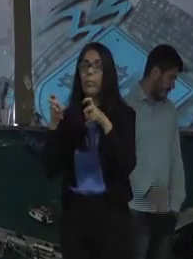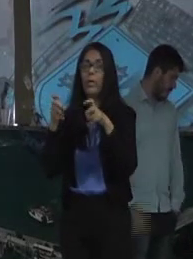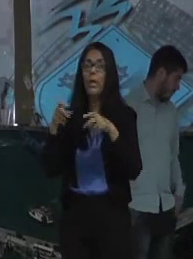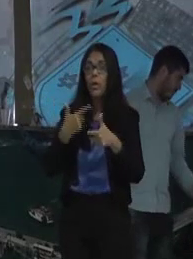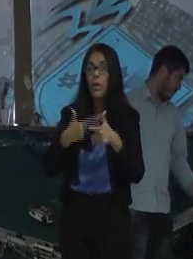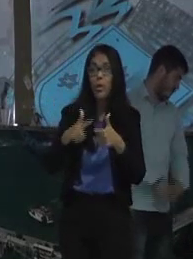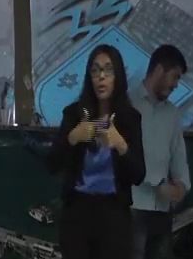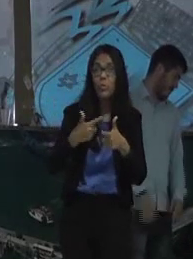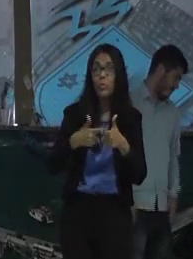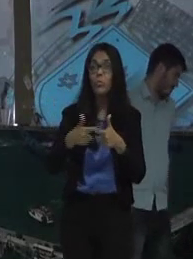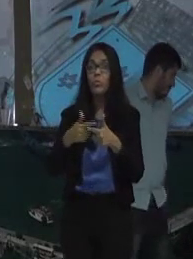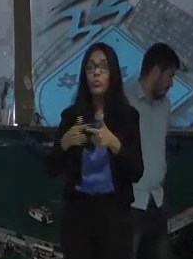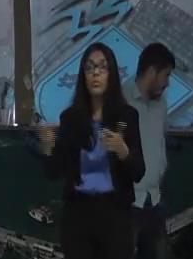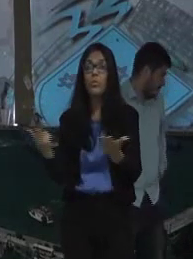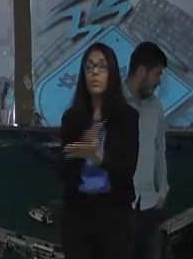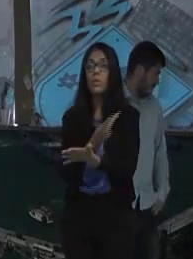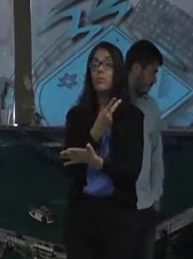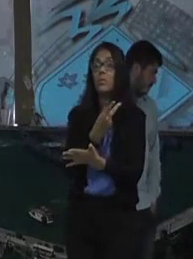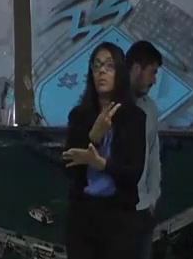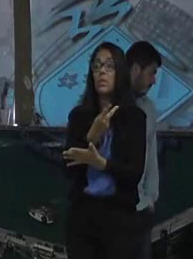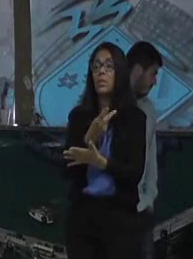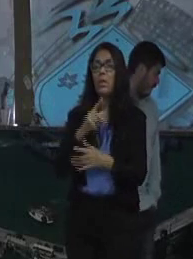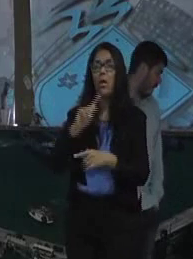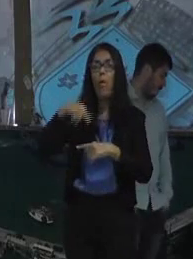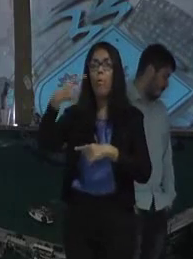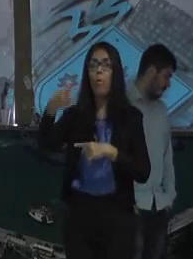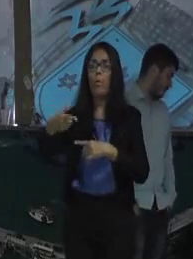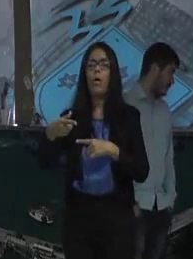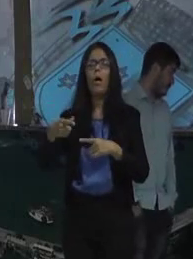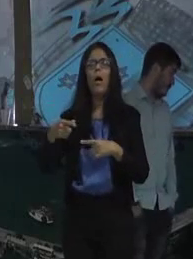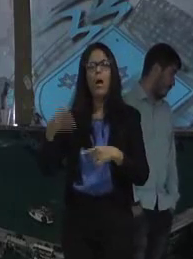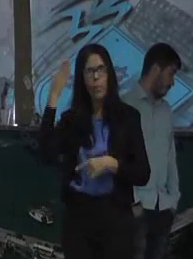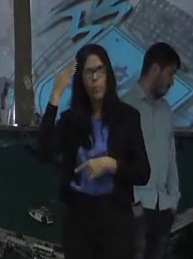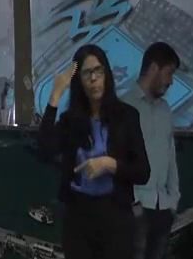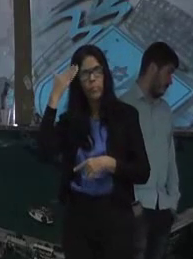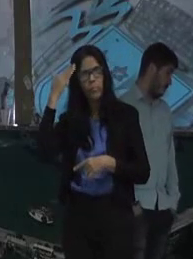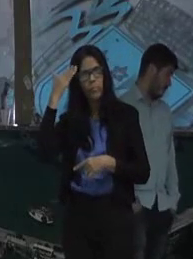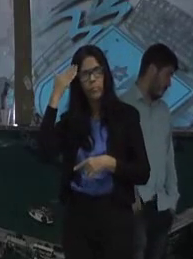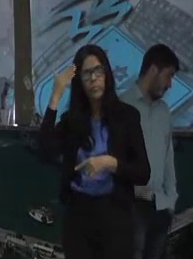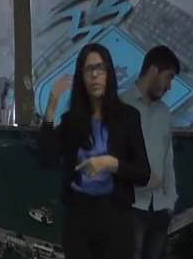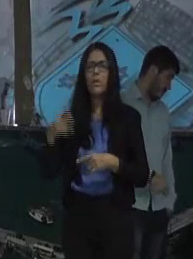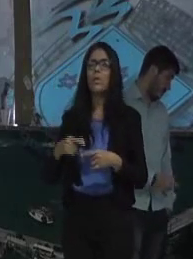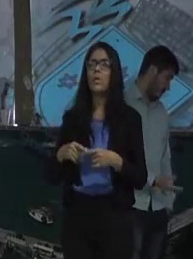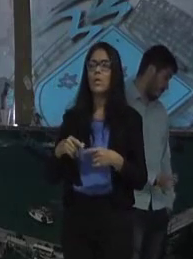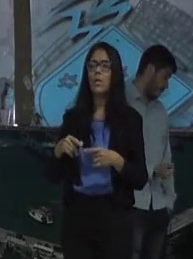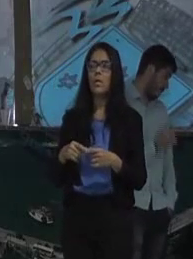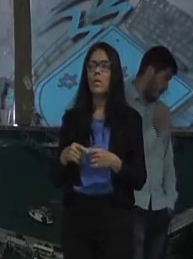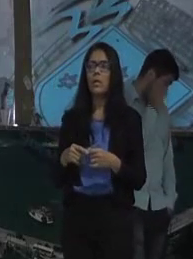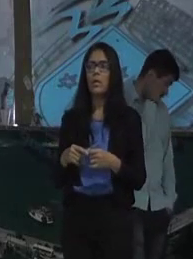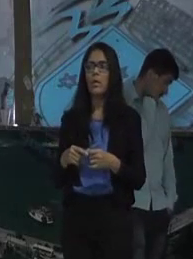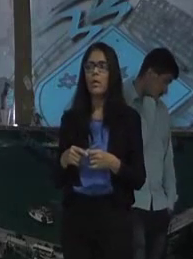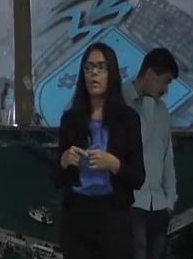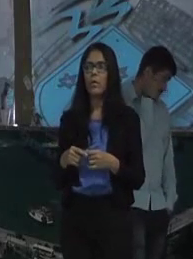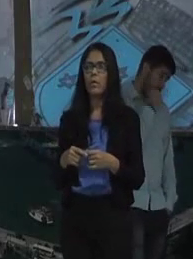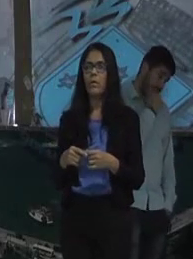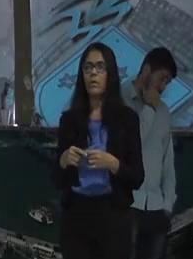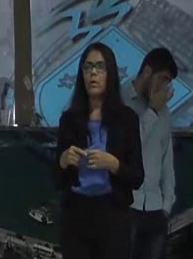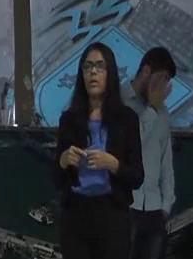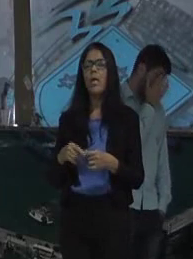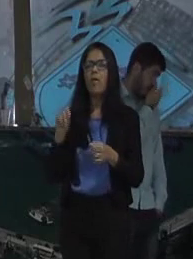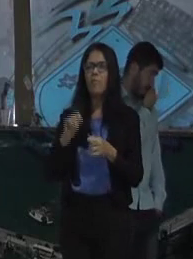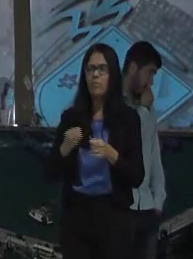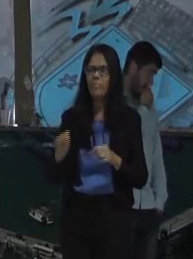E eu tenho a consciência dessa pequena passagem aqui. Eu deixei, além de diversas